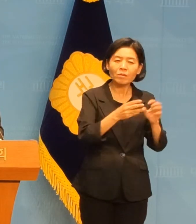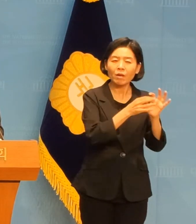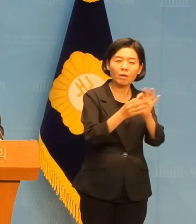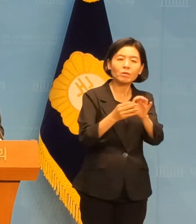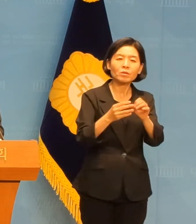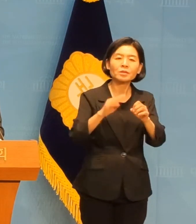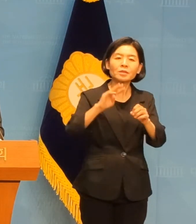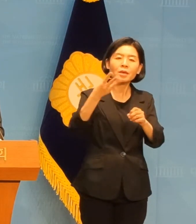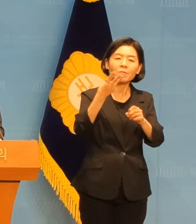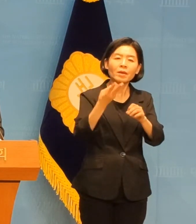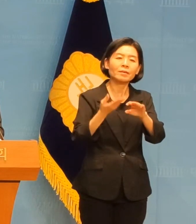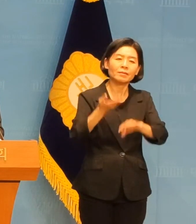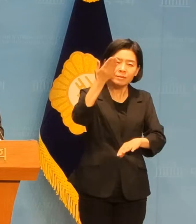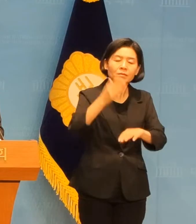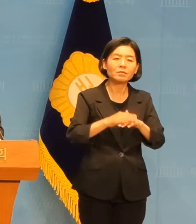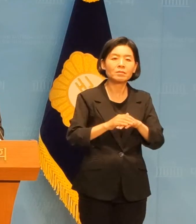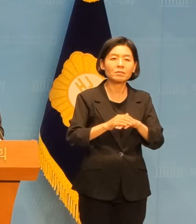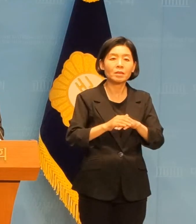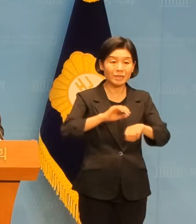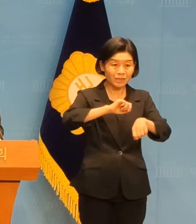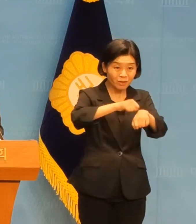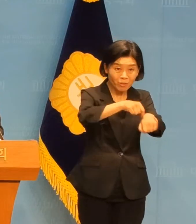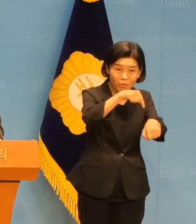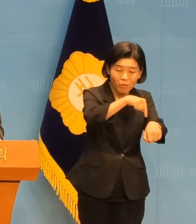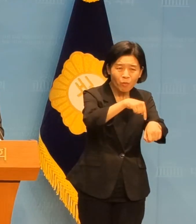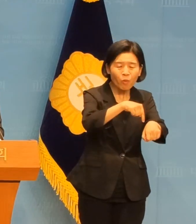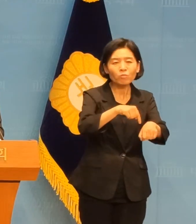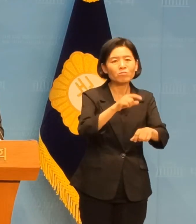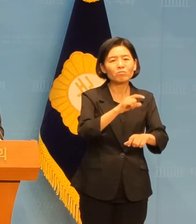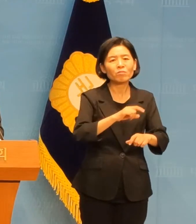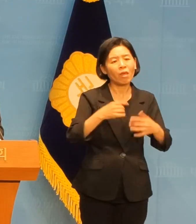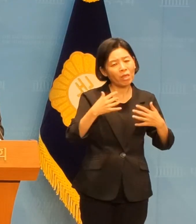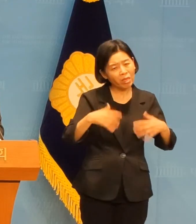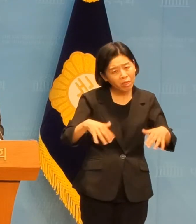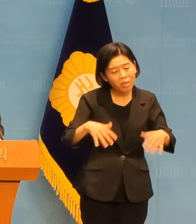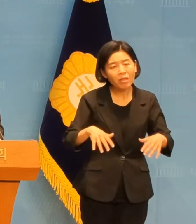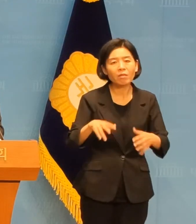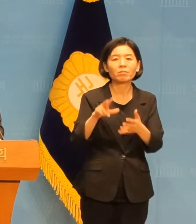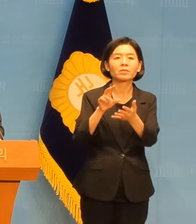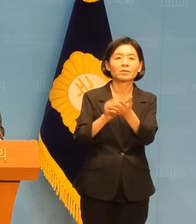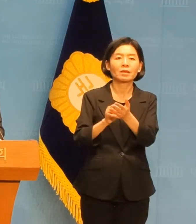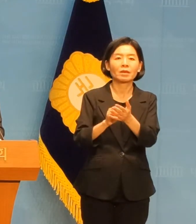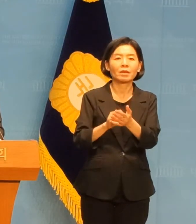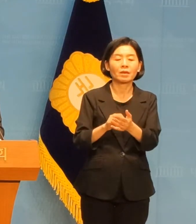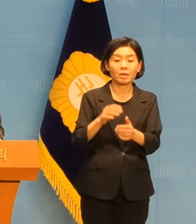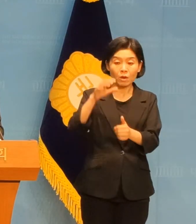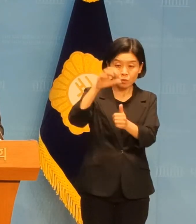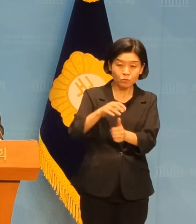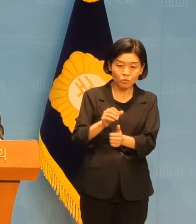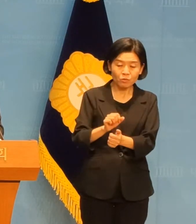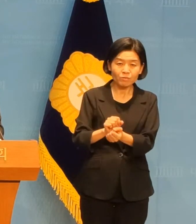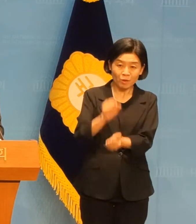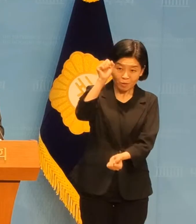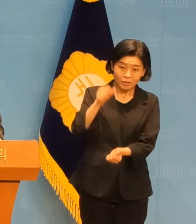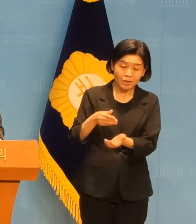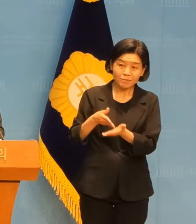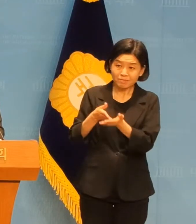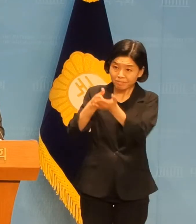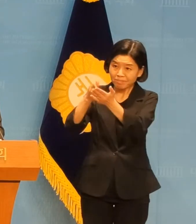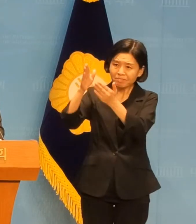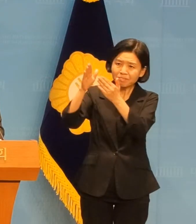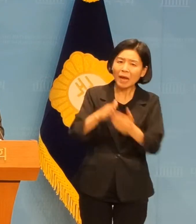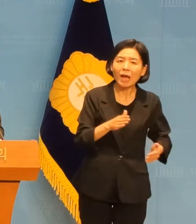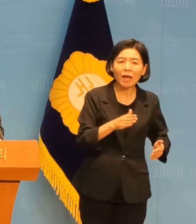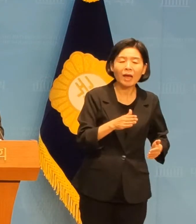있습니다. 그러나 처벌은 오히려 약해지고 있습니다. 구속영장 기각률이